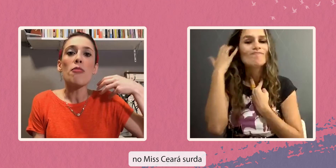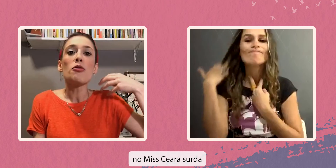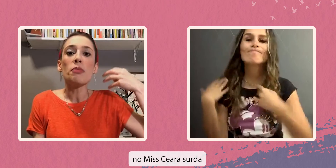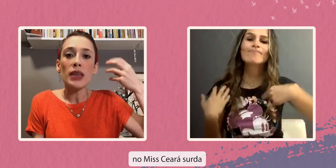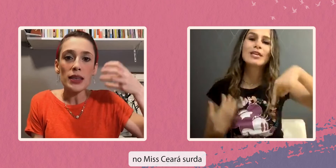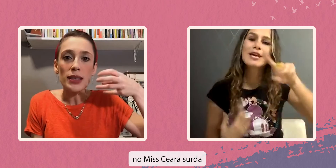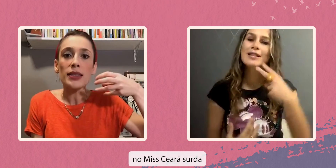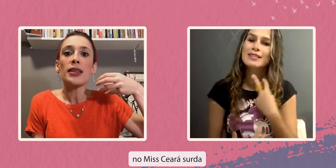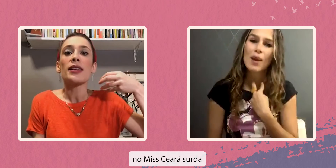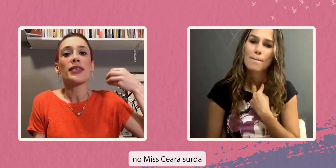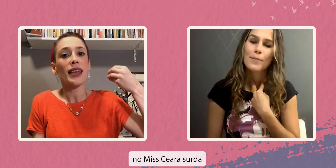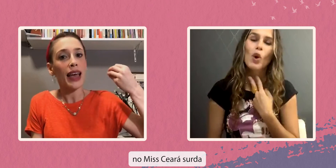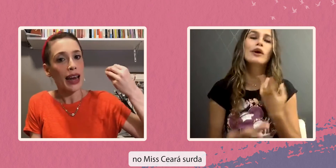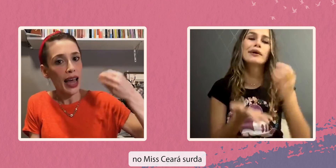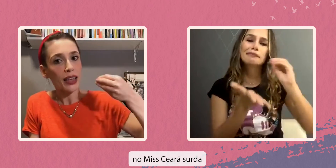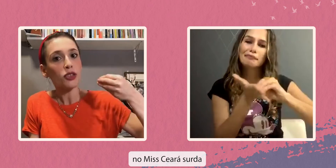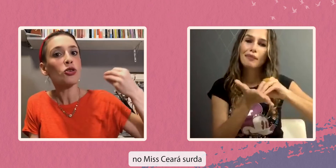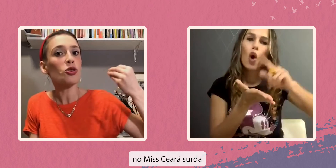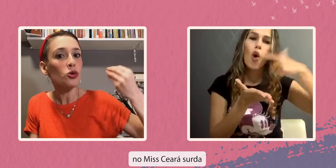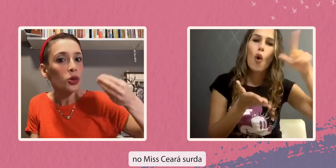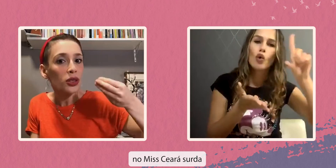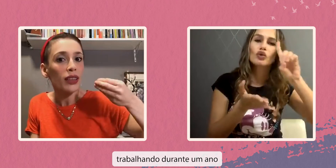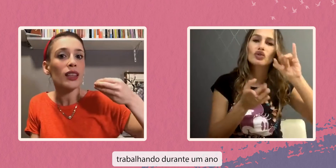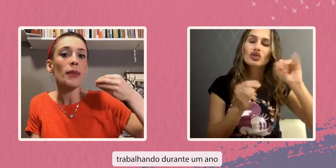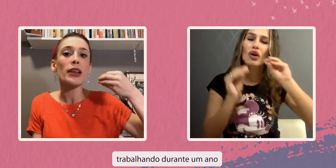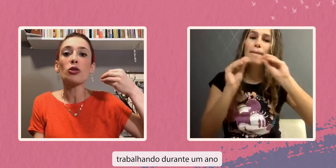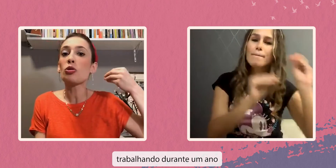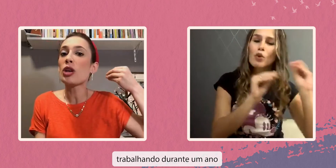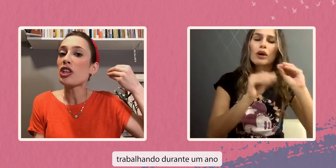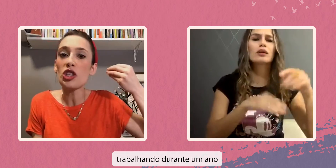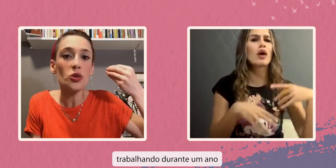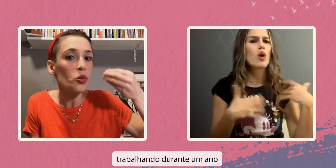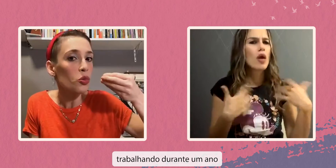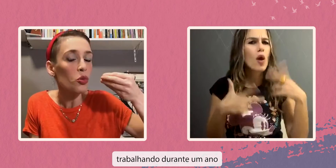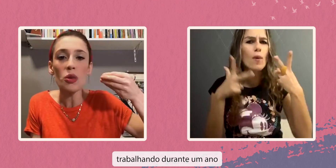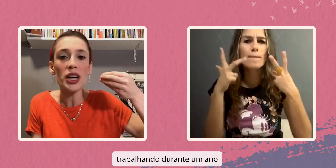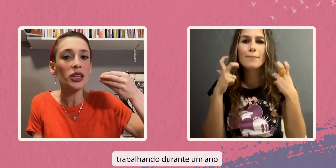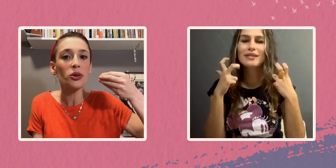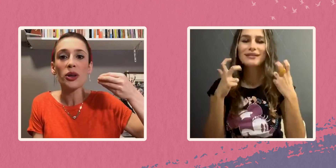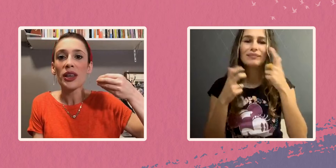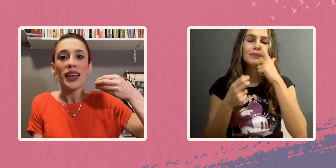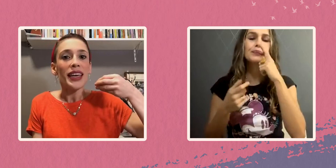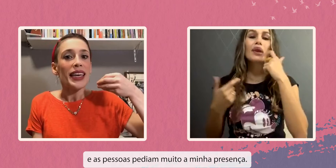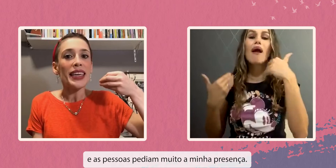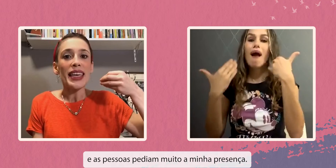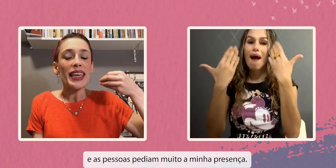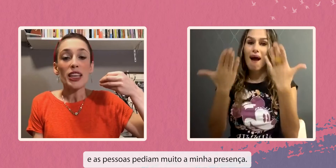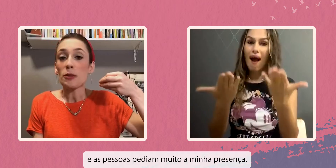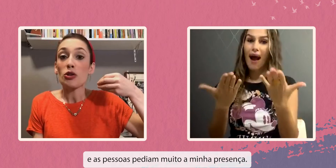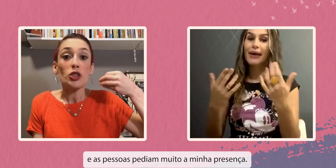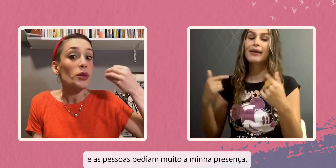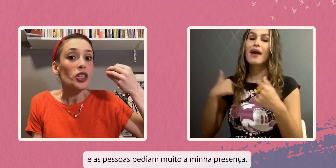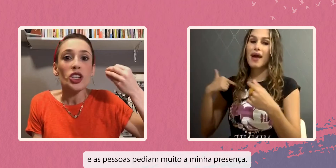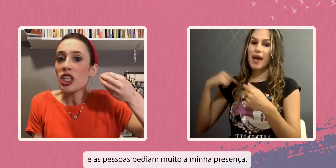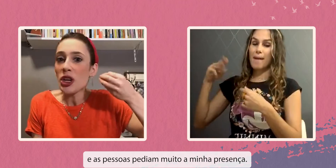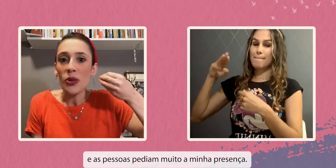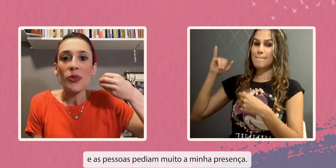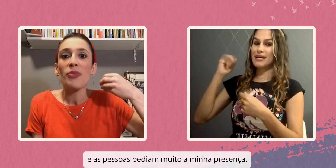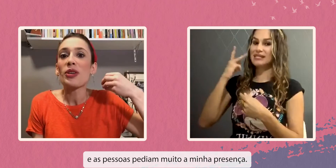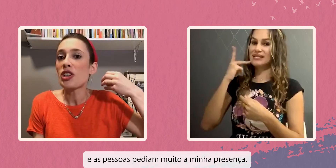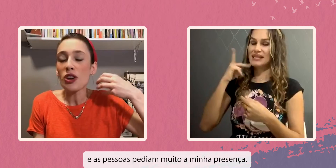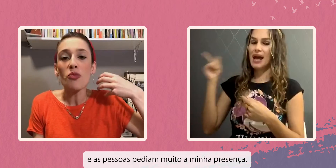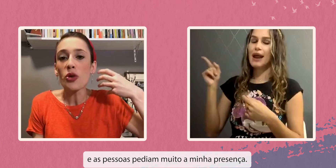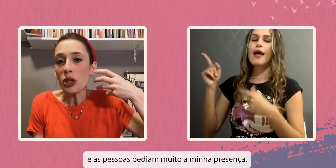Né? Miss Ceará, trabalhando durante um ano. E as pessoas